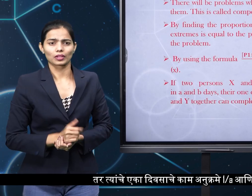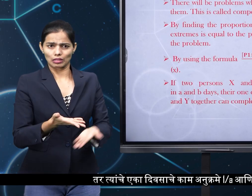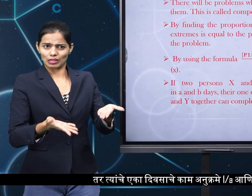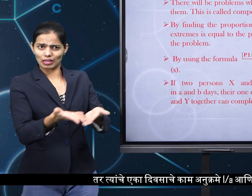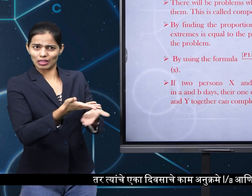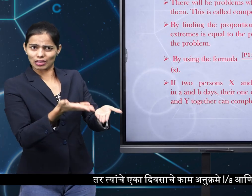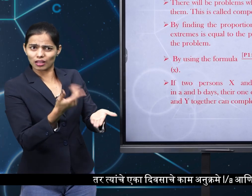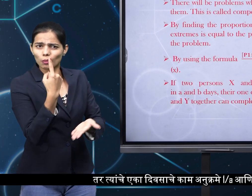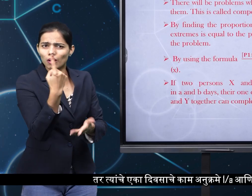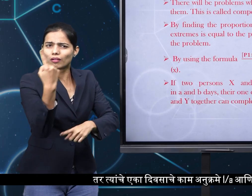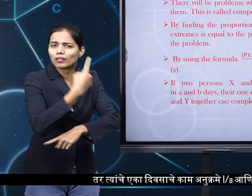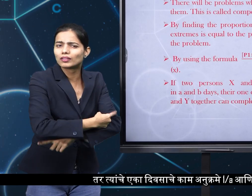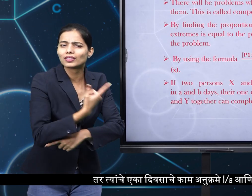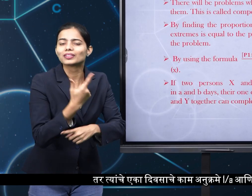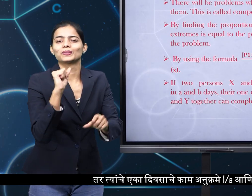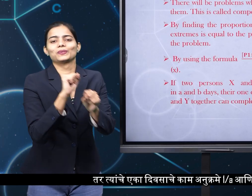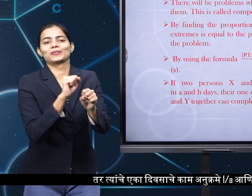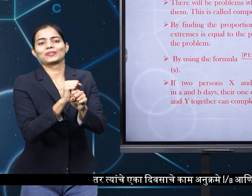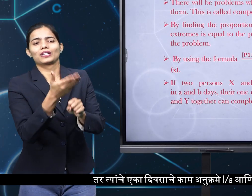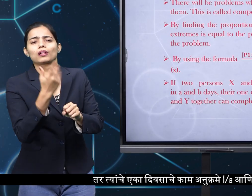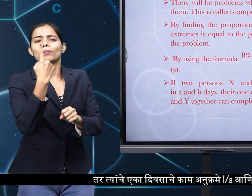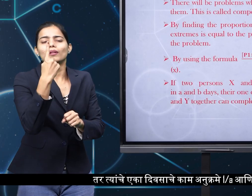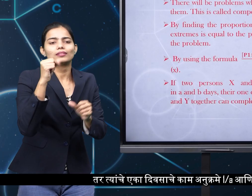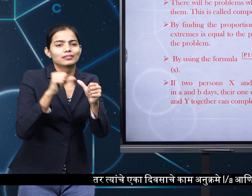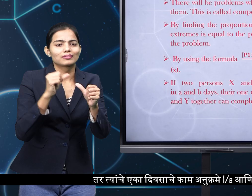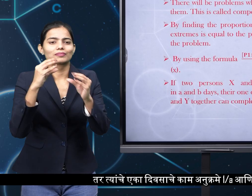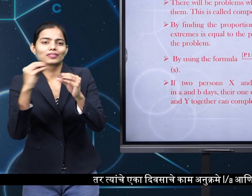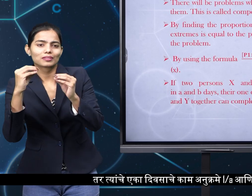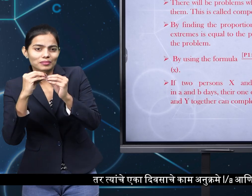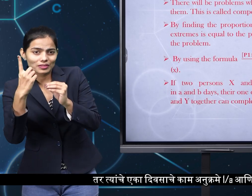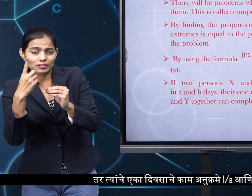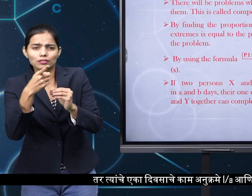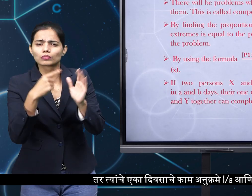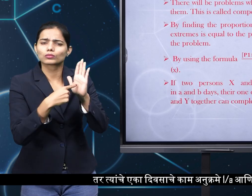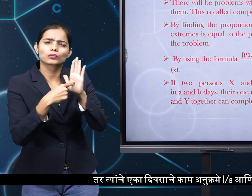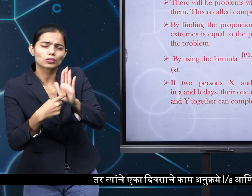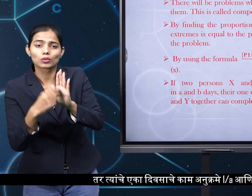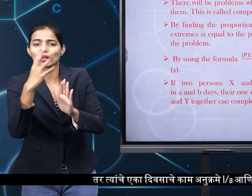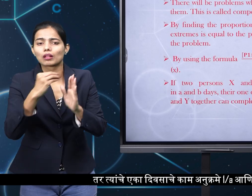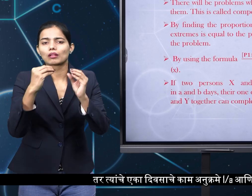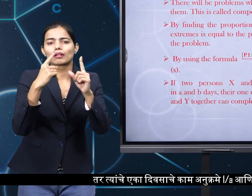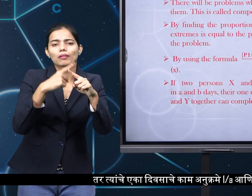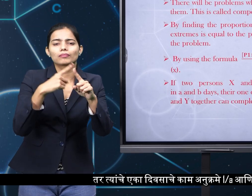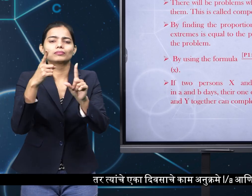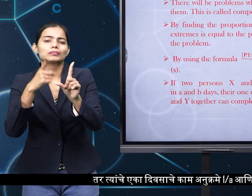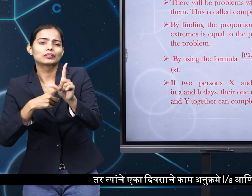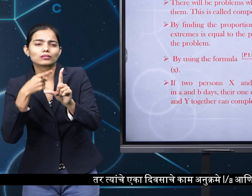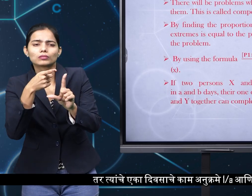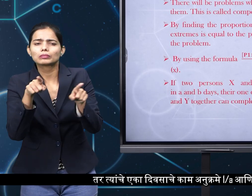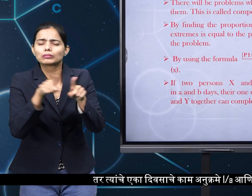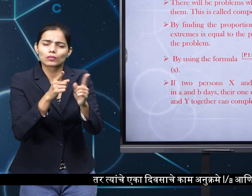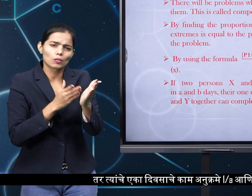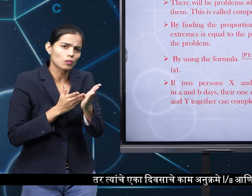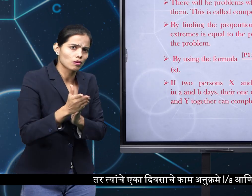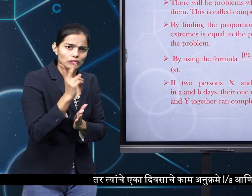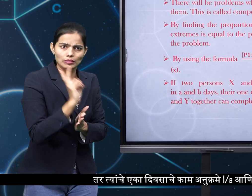तर त्यांचे एका दिवसाचे काम अनुक्रमे 1/A आणि 1/B असेल आणि x आणि